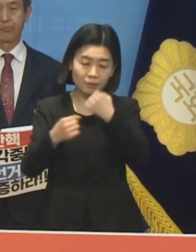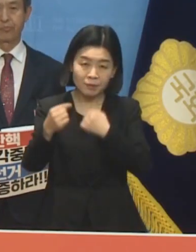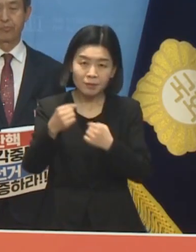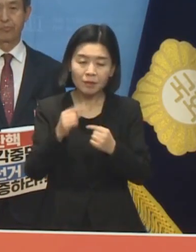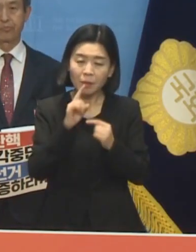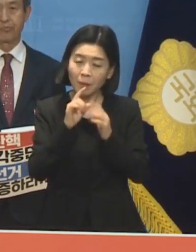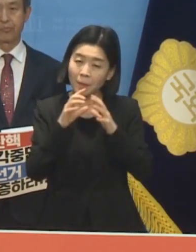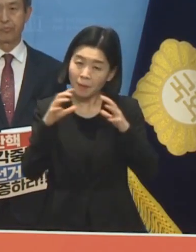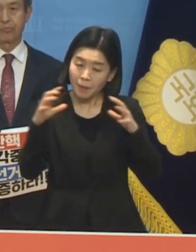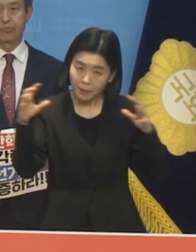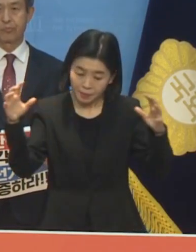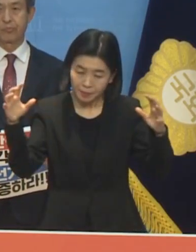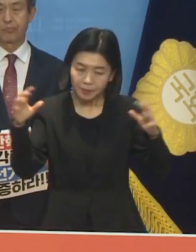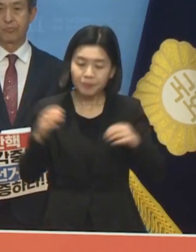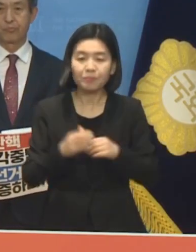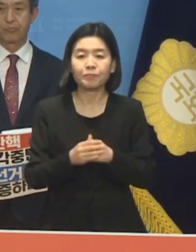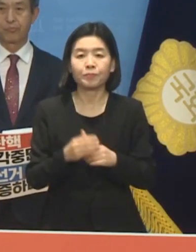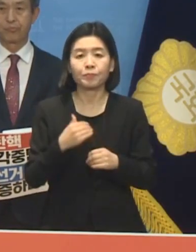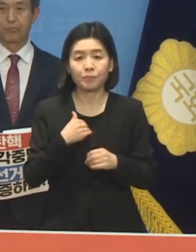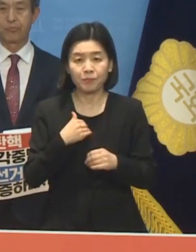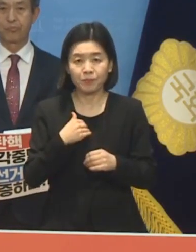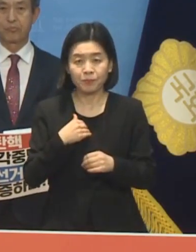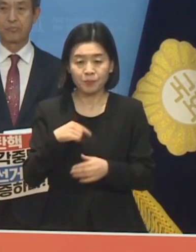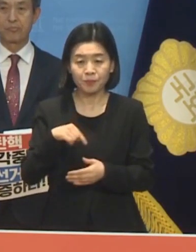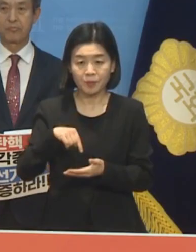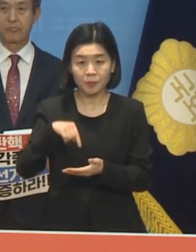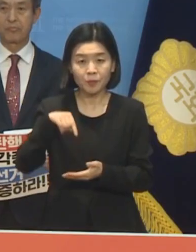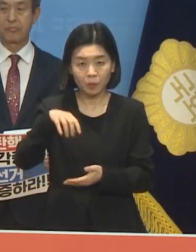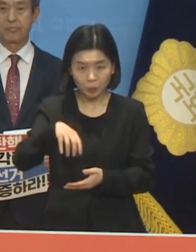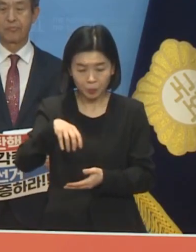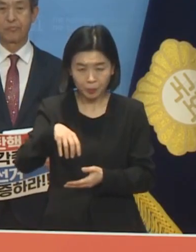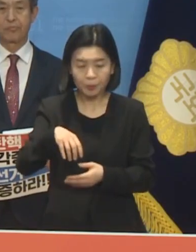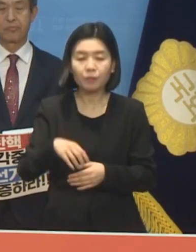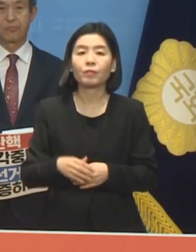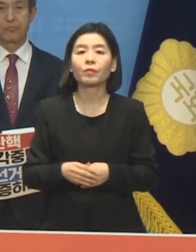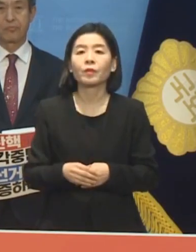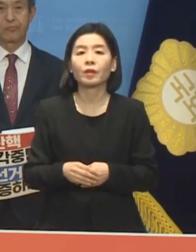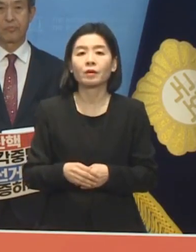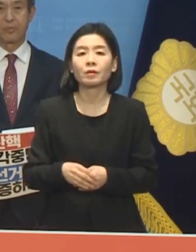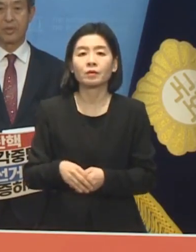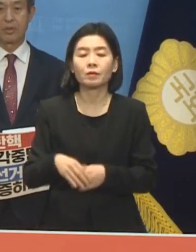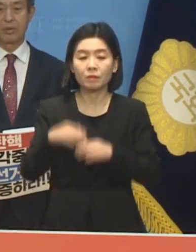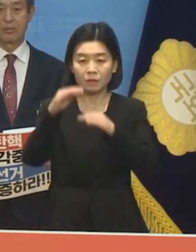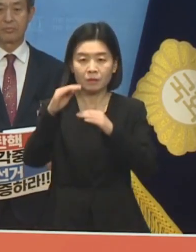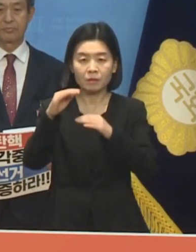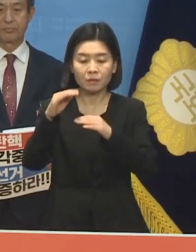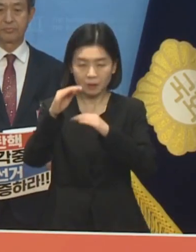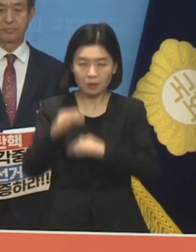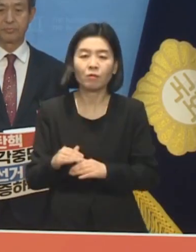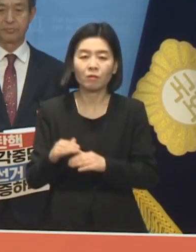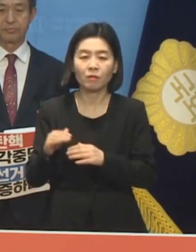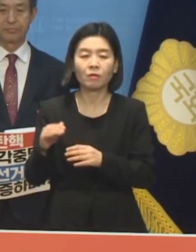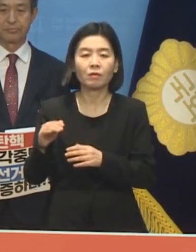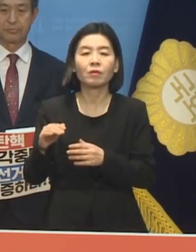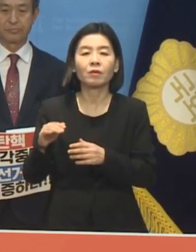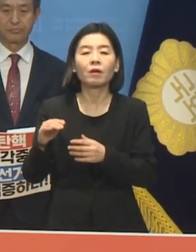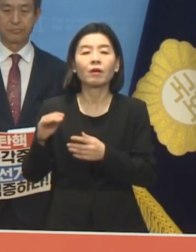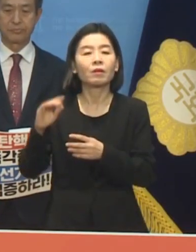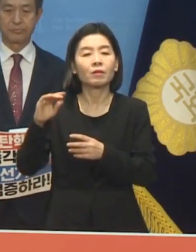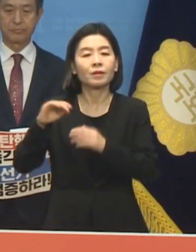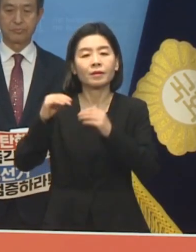있습니다. 저도 여러 번 이 자리에서 이런 같은 내용의 그 시국